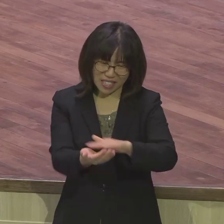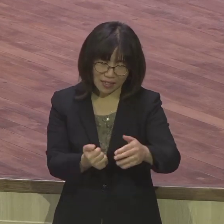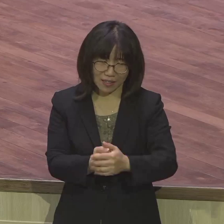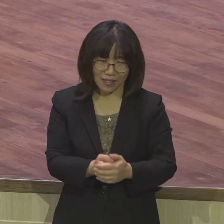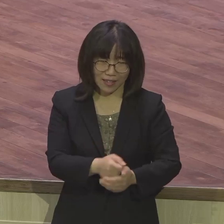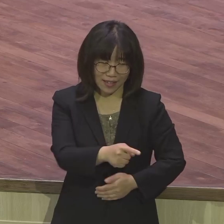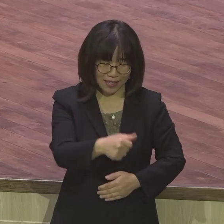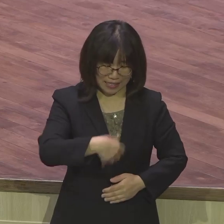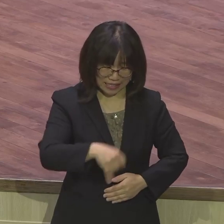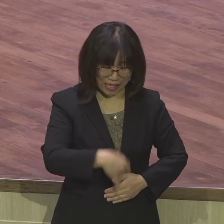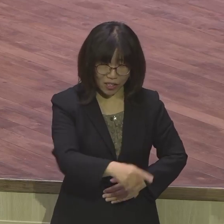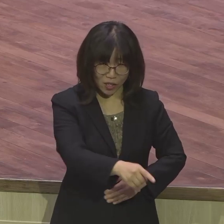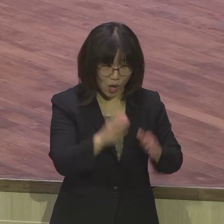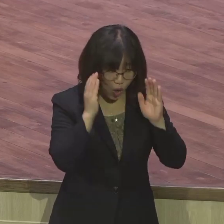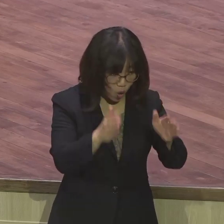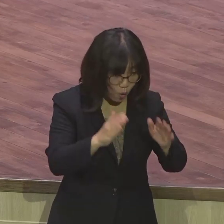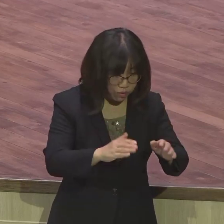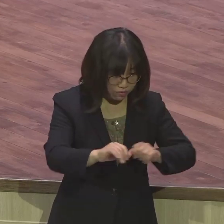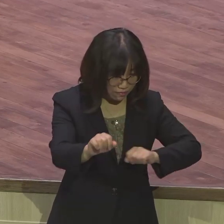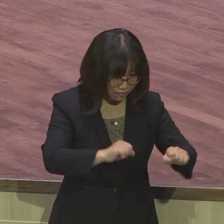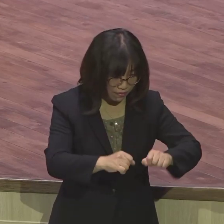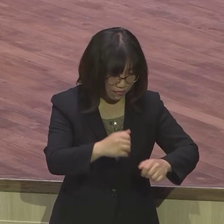시키면 이리로 와, 로 와, 로 와.